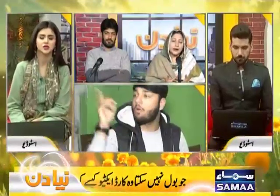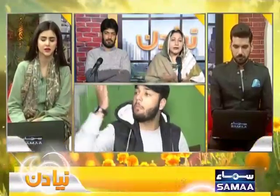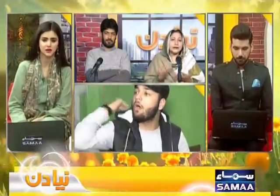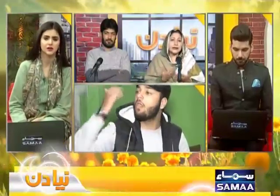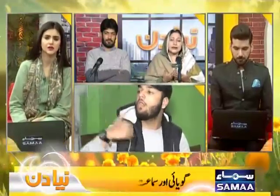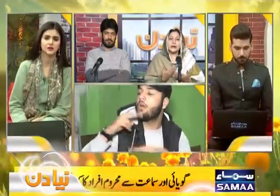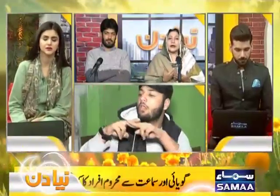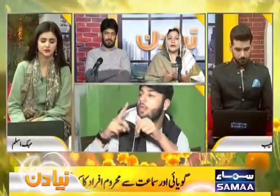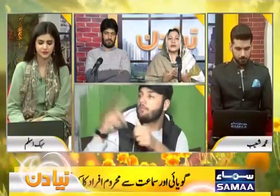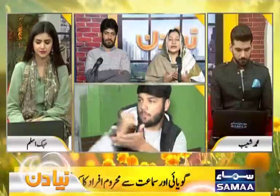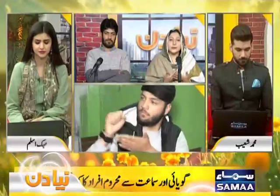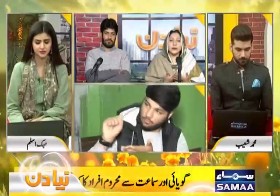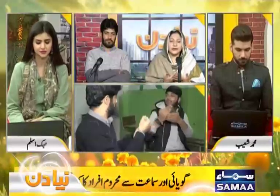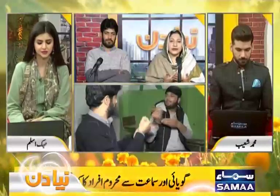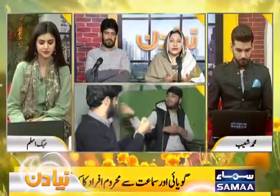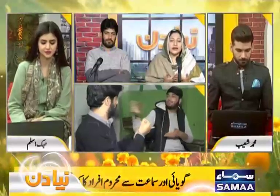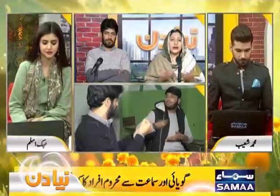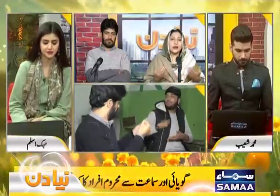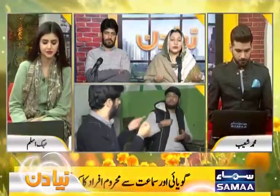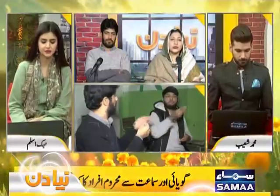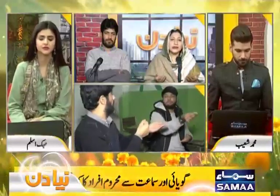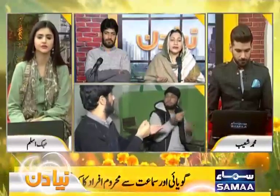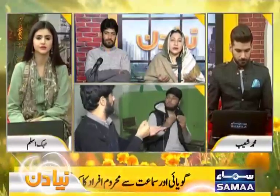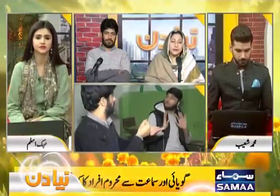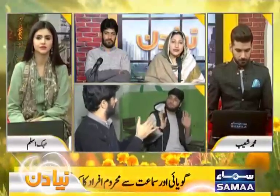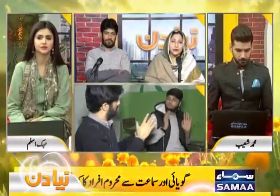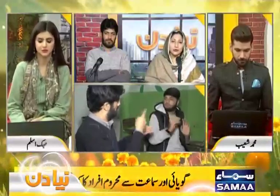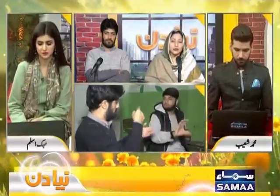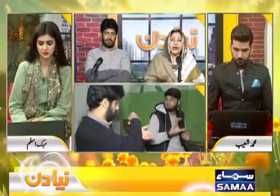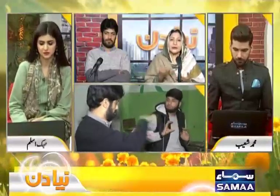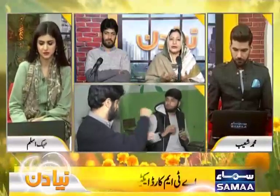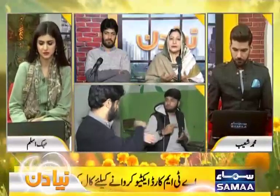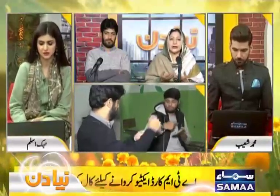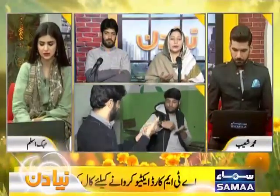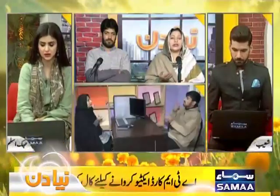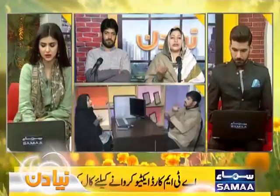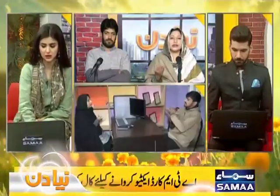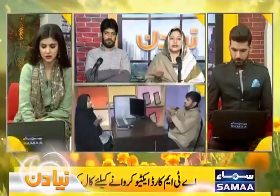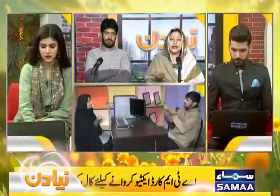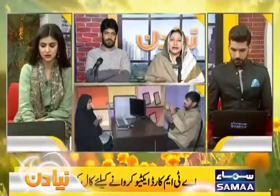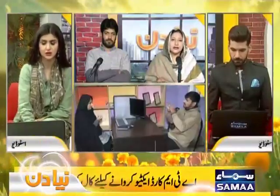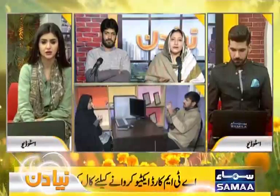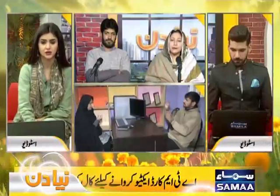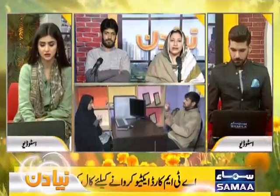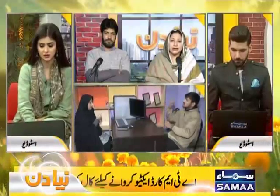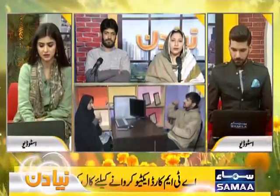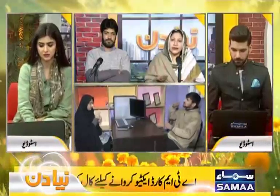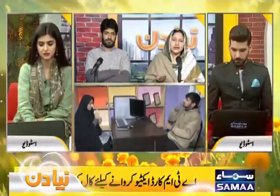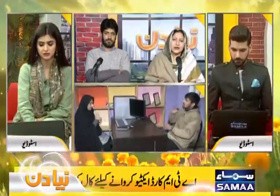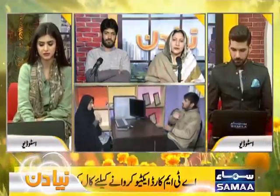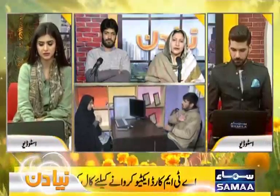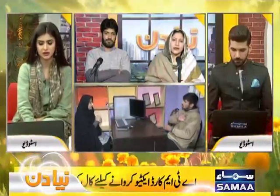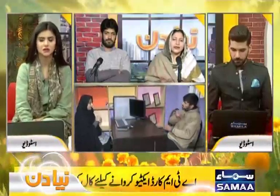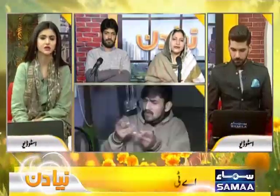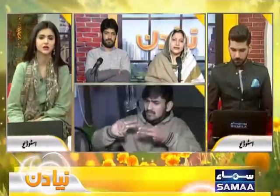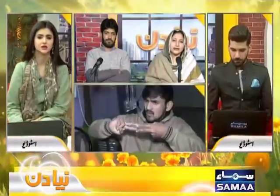लें. थर्डली, अगर कोई फिजिकल इम्पेयरमेंट के साथ जा रहा है तो आप उसको एटलीस्ट रैम की सहूलत तो दें. आप एटीएम कार्ड की मशीन के तक जाने के लिए रैम नहीं है, वो कैसे